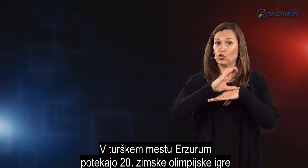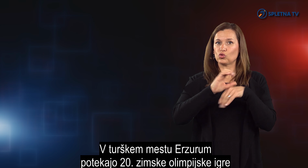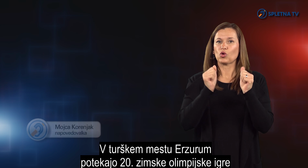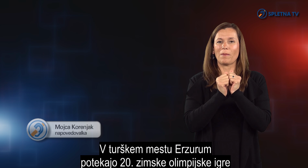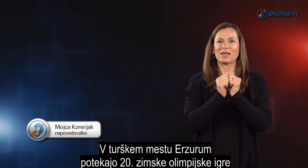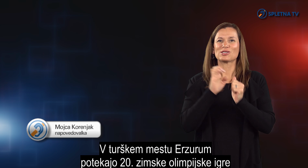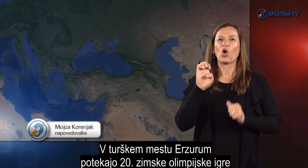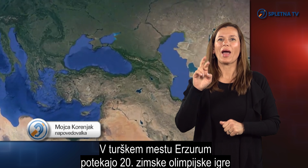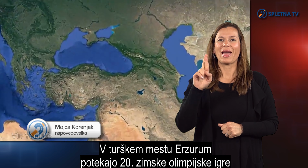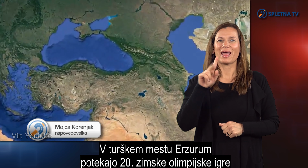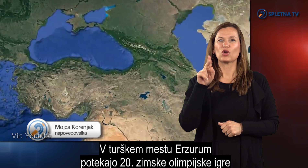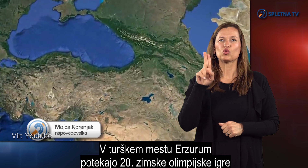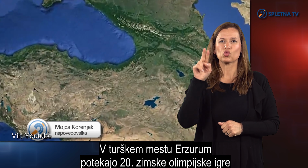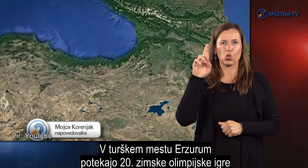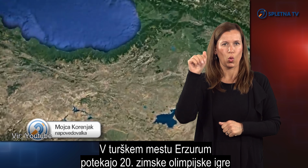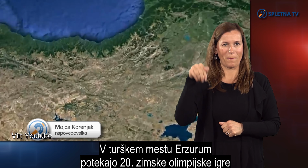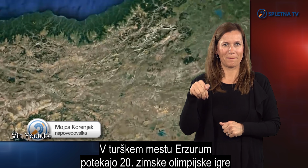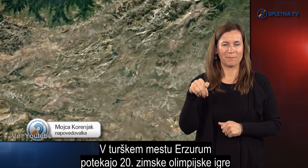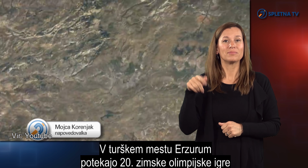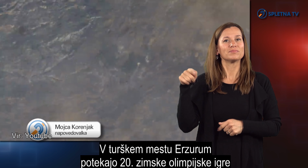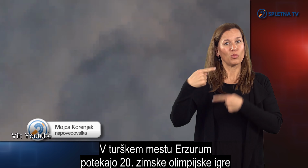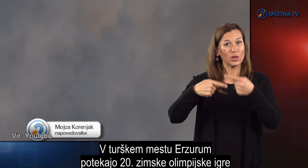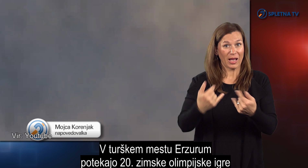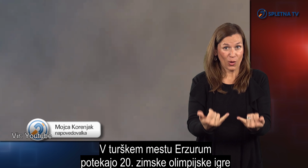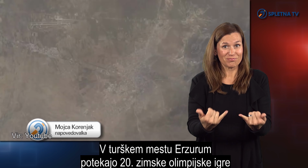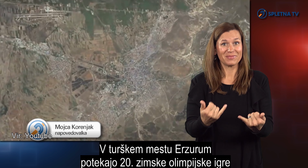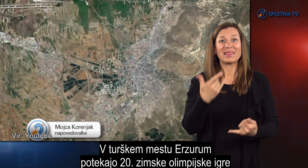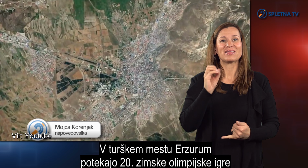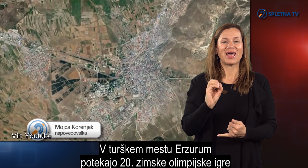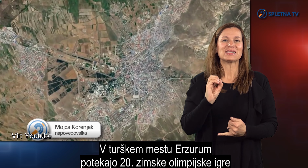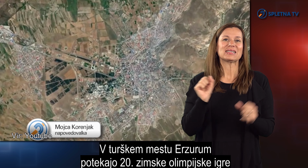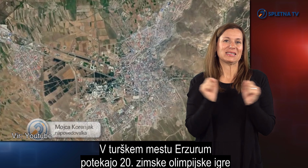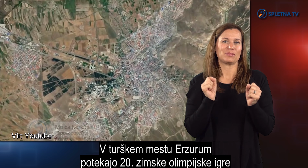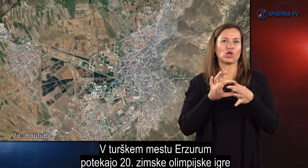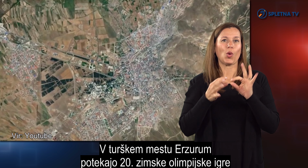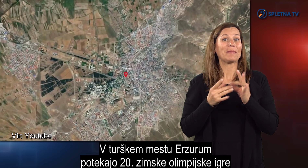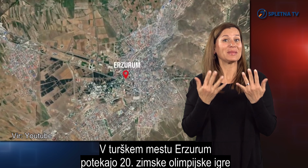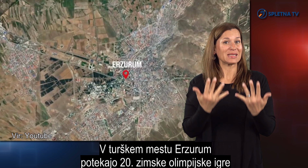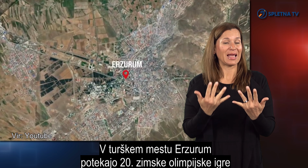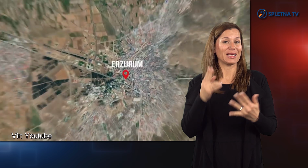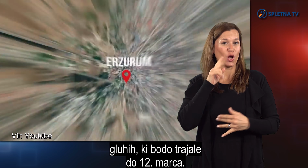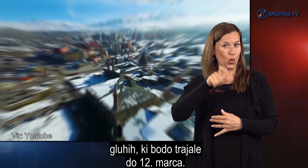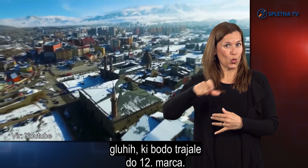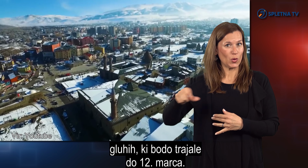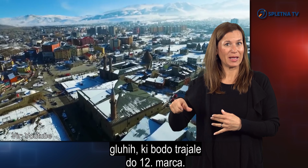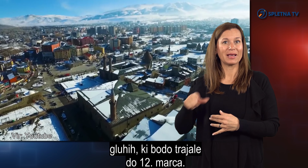turškem mestu Erzurum potekajo 20. zimske olimpijske igre gluhih, ki bodo trajale do 12. marca.